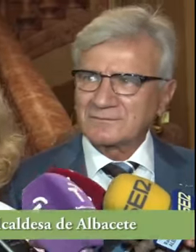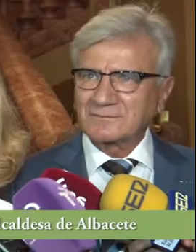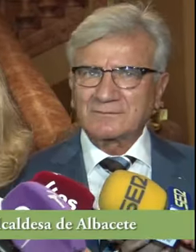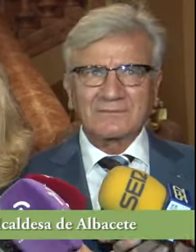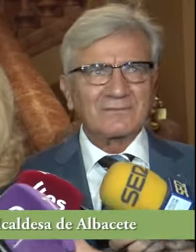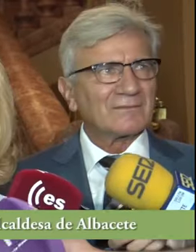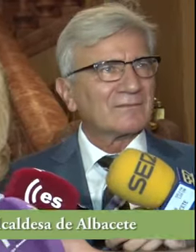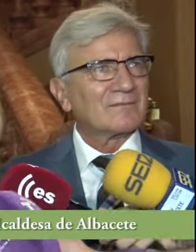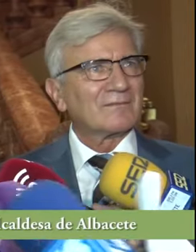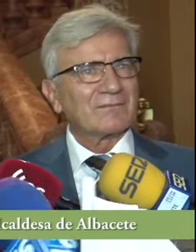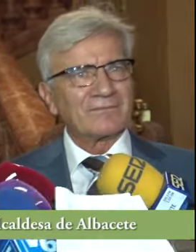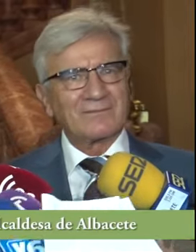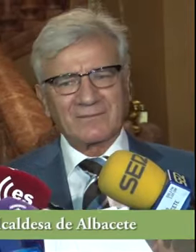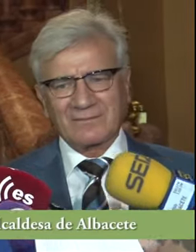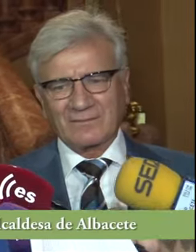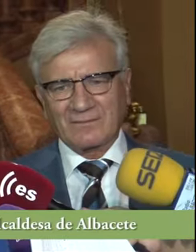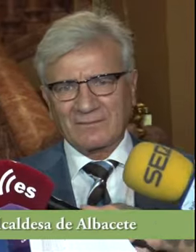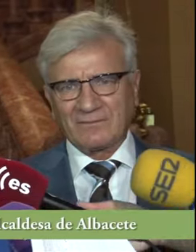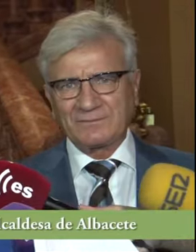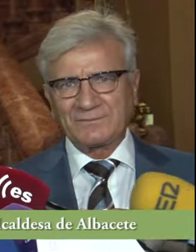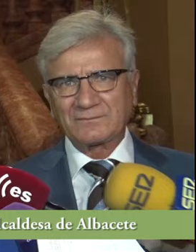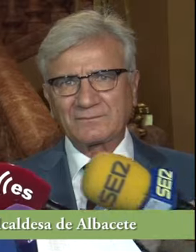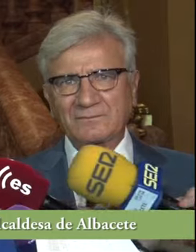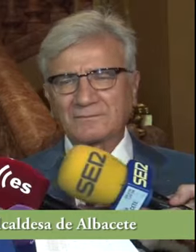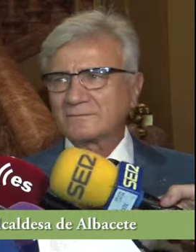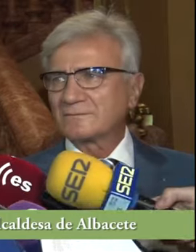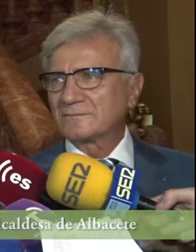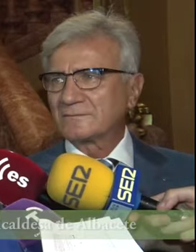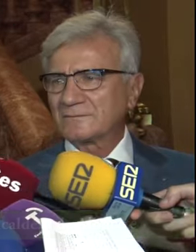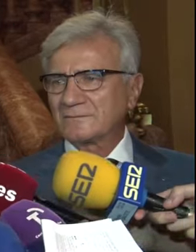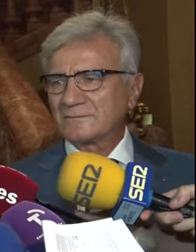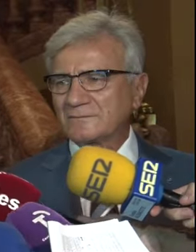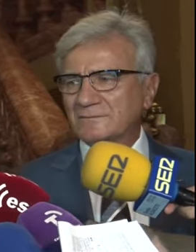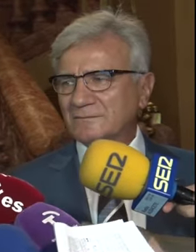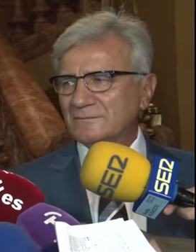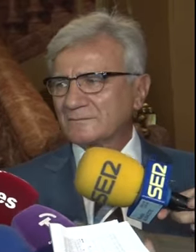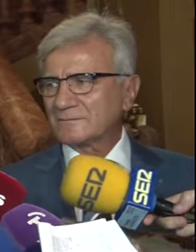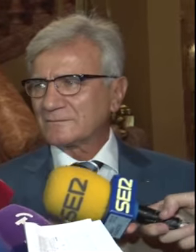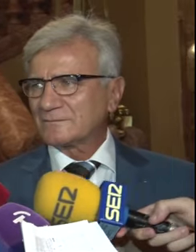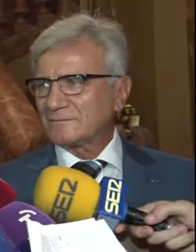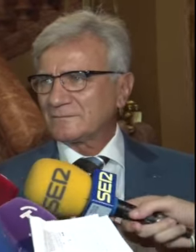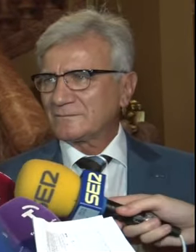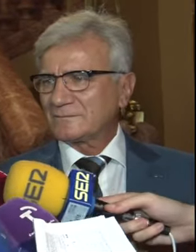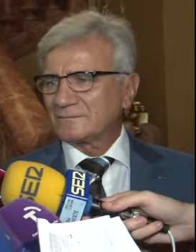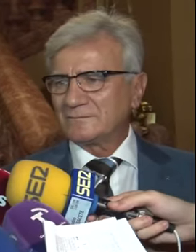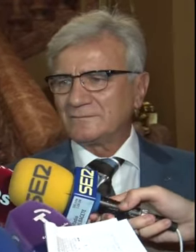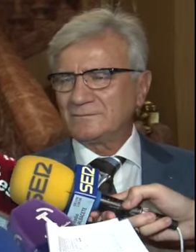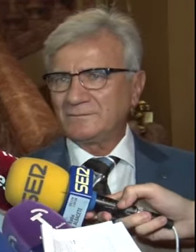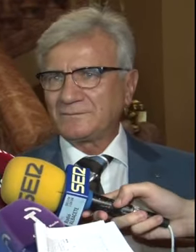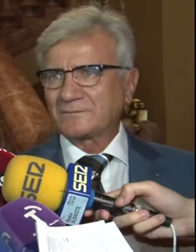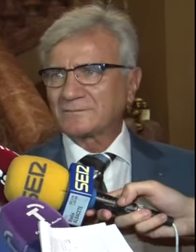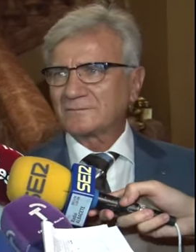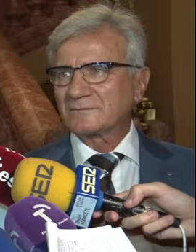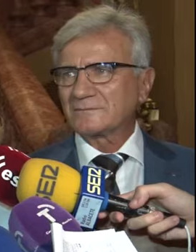Buenas noches, como siempre, gracias por acudir a nuestra convocatoria. Y bueno, dentro de breves momentos, pues vamos a escuchar